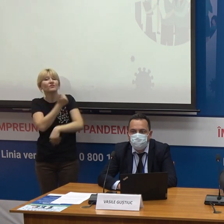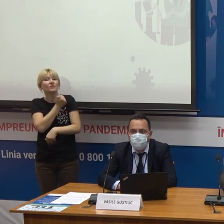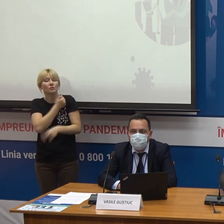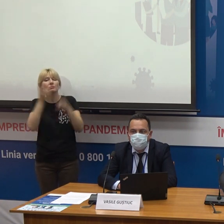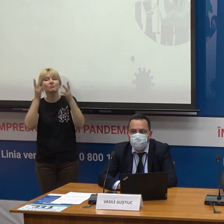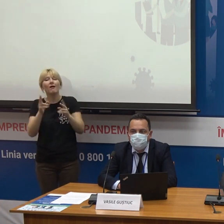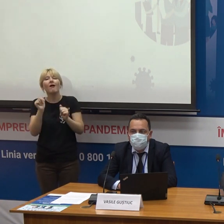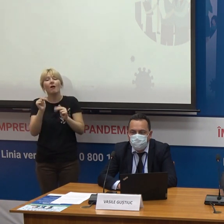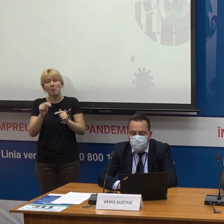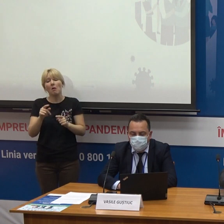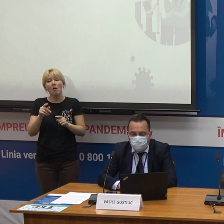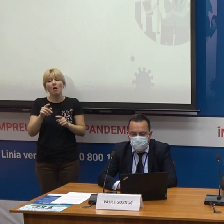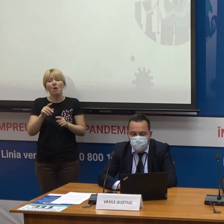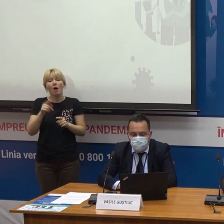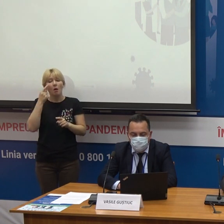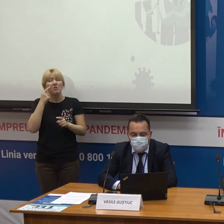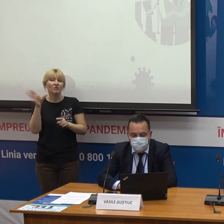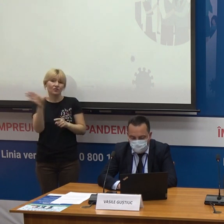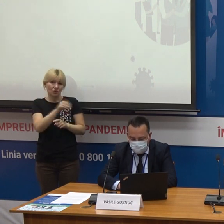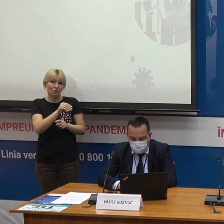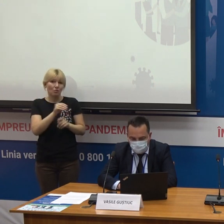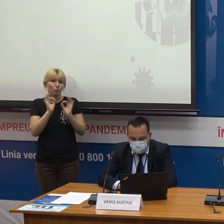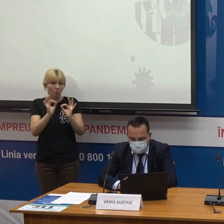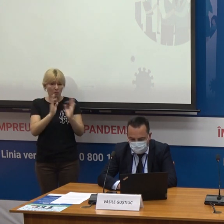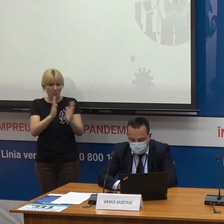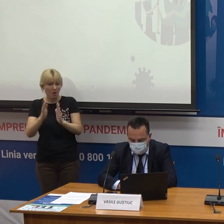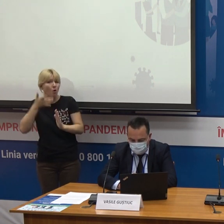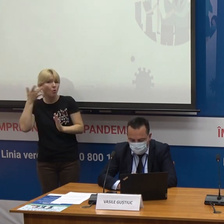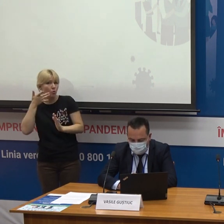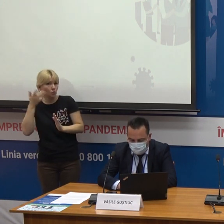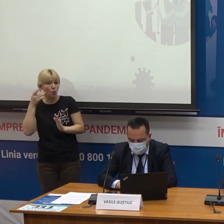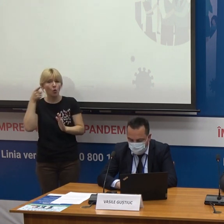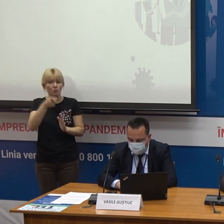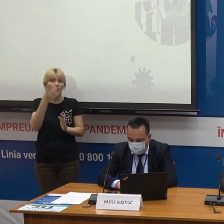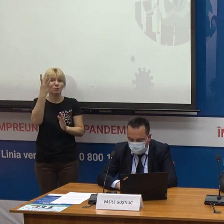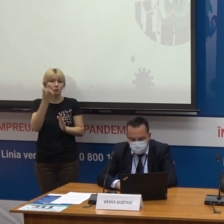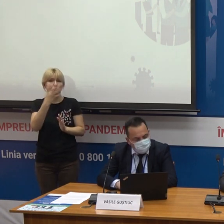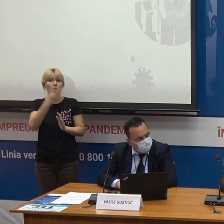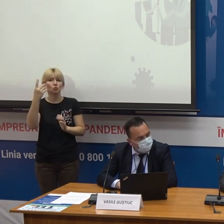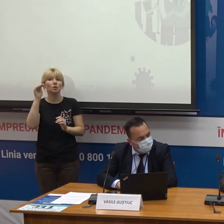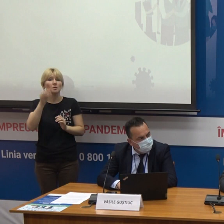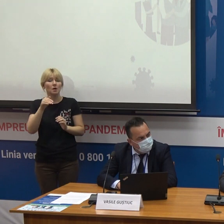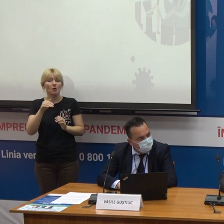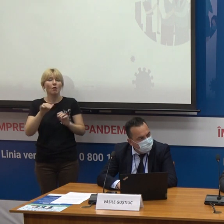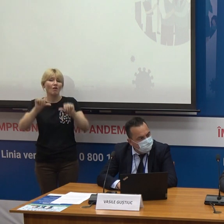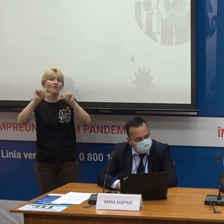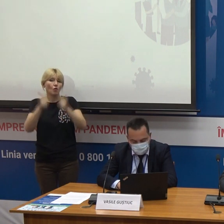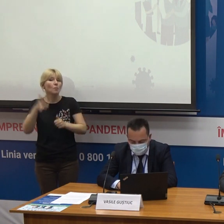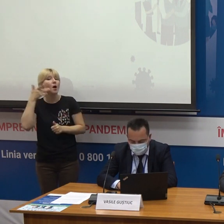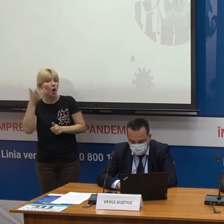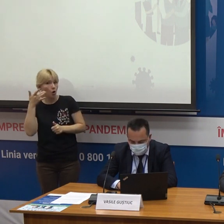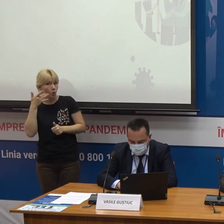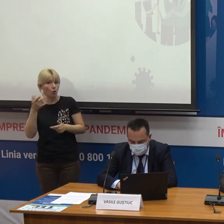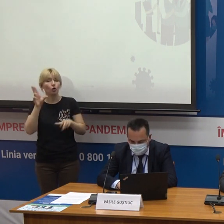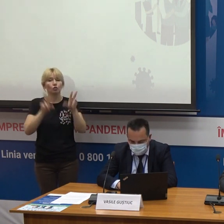decurg ușor, și anume 1341 de evenimente au fost forme ușoare, ceea